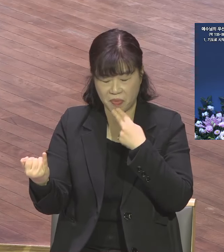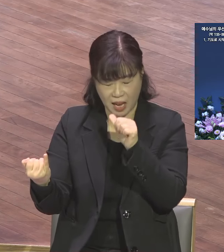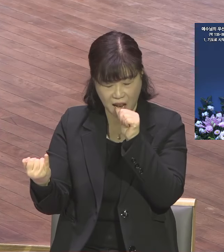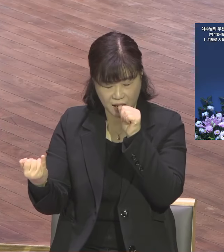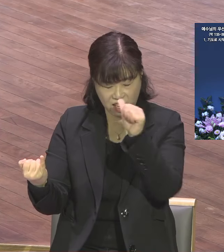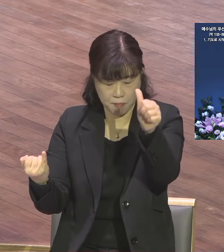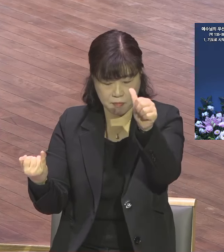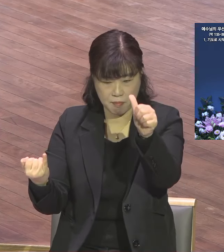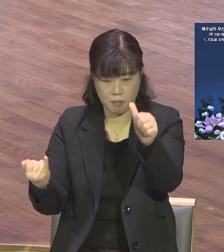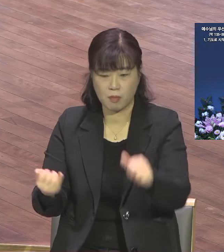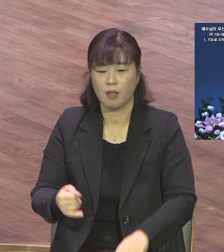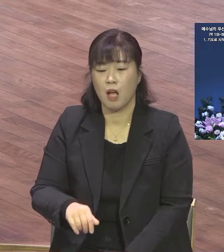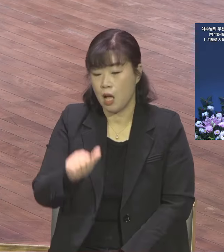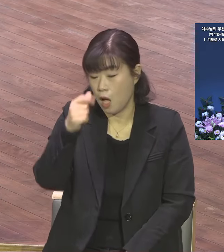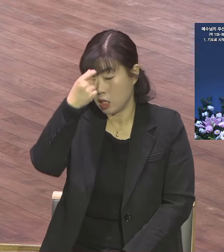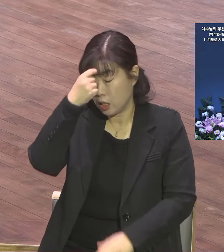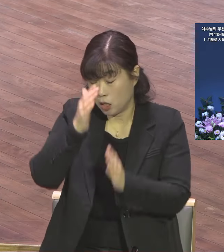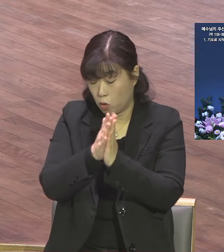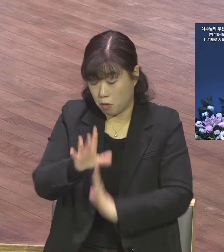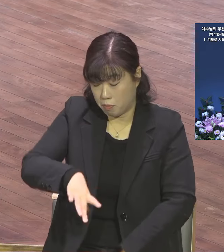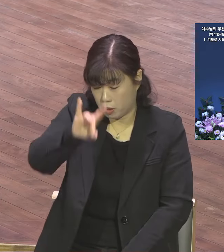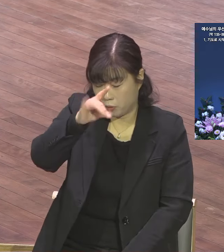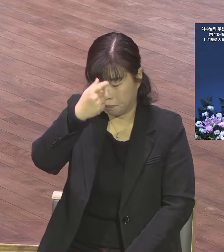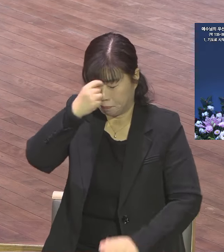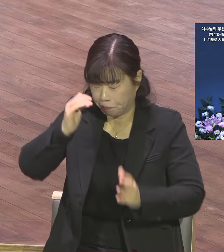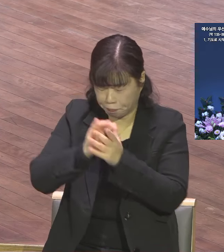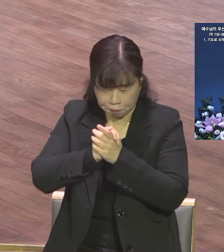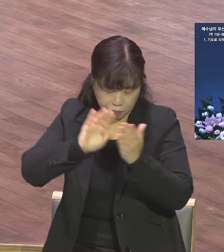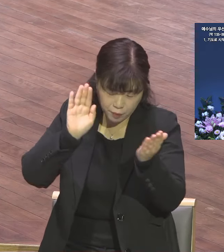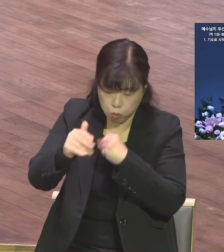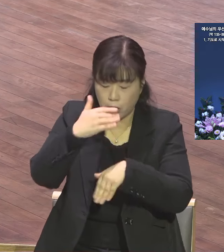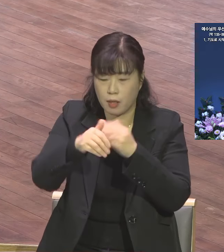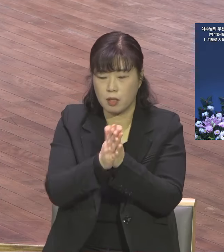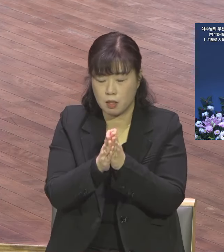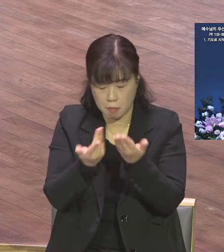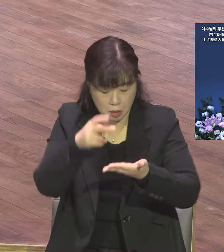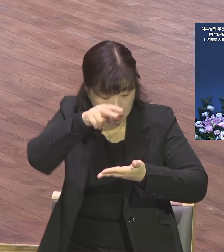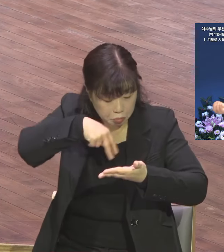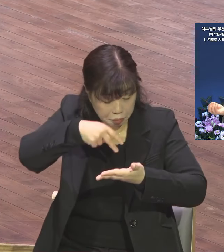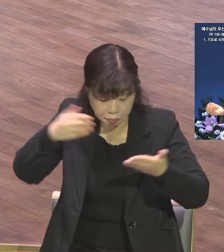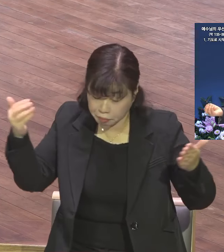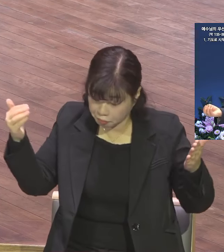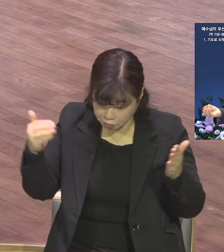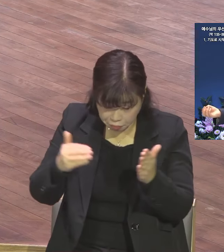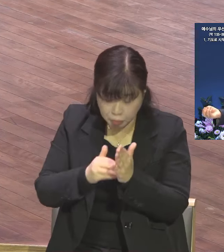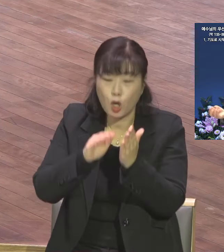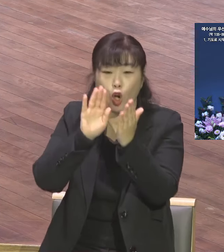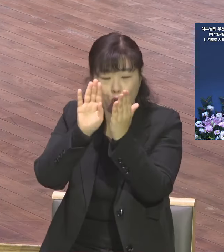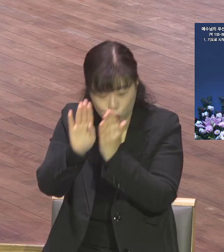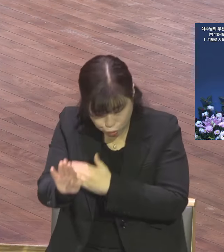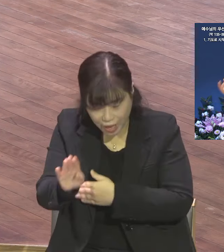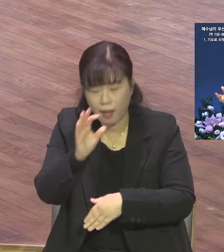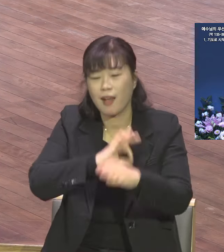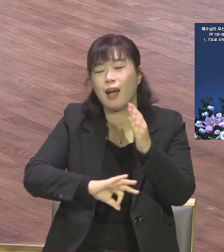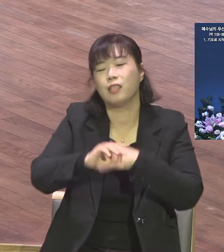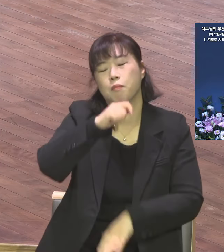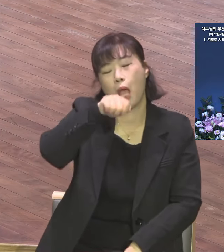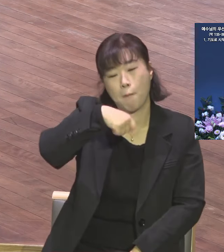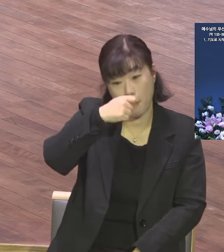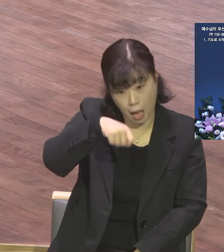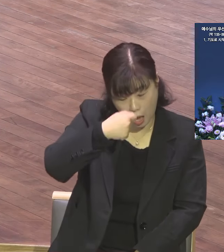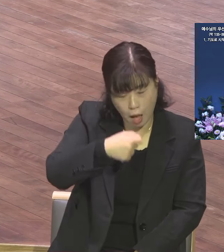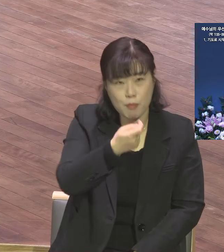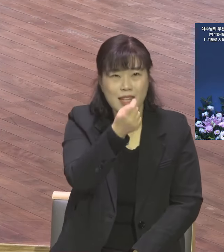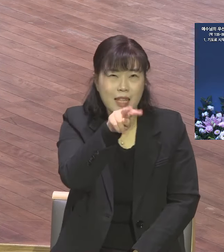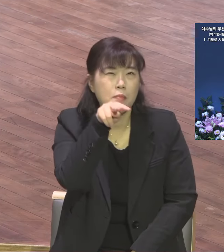말씀. 하나님께 먼저 기도하고 하나님 말씀 먼저 보고 그 다음에 밥도 먹고 뉴스도 보죠.